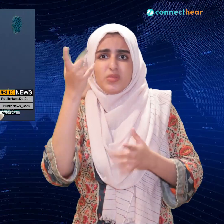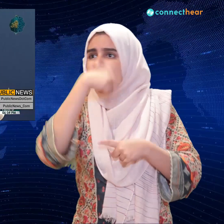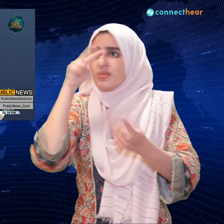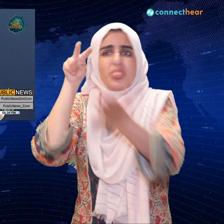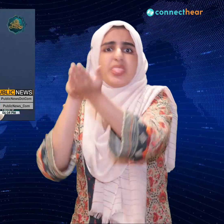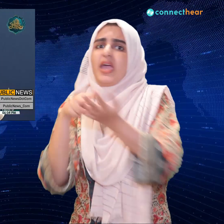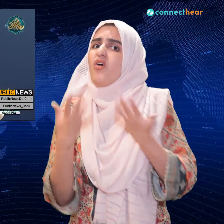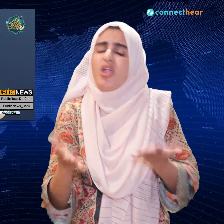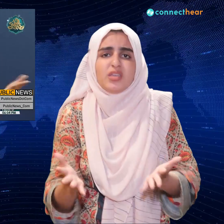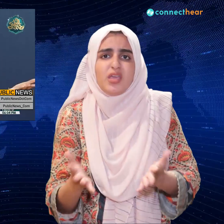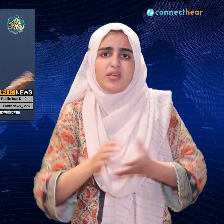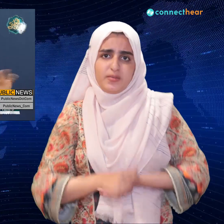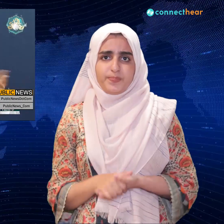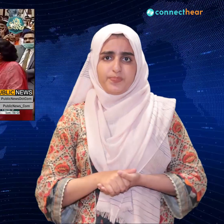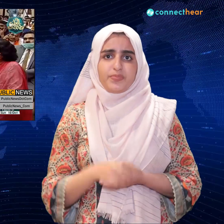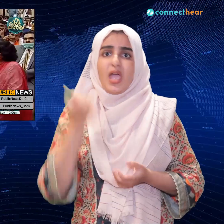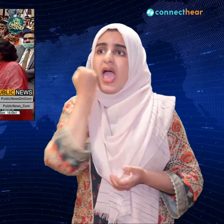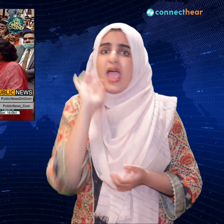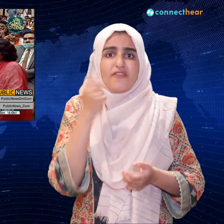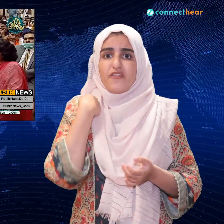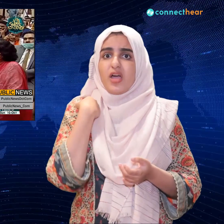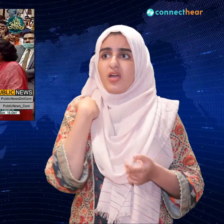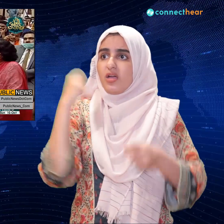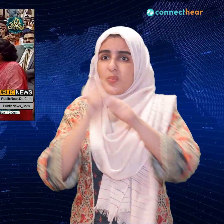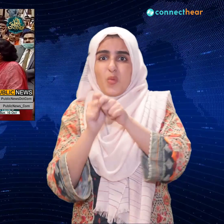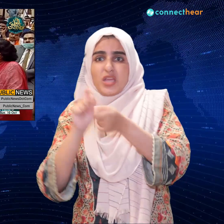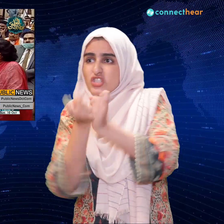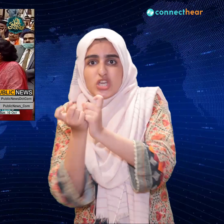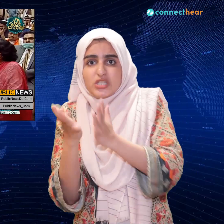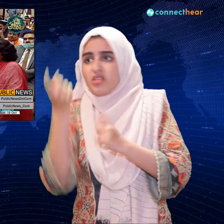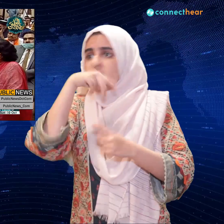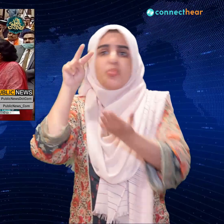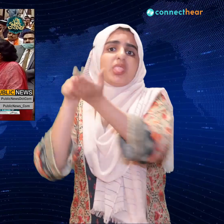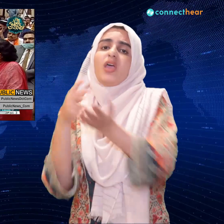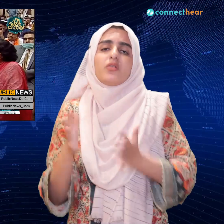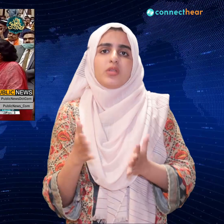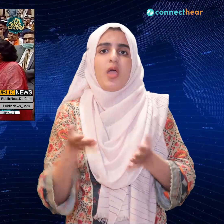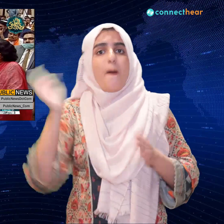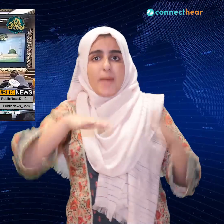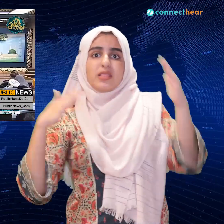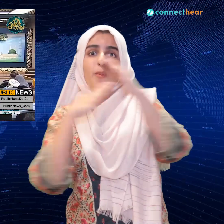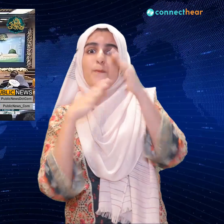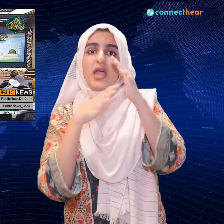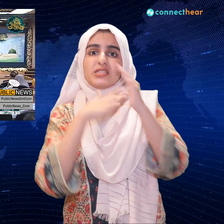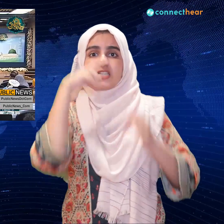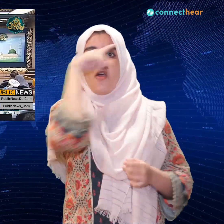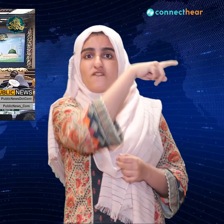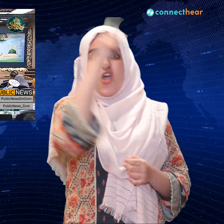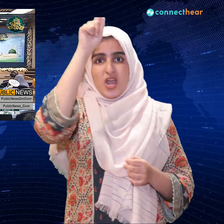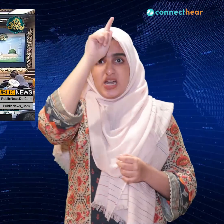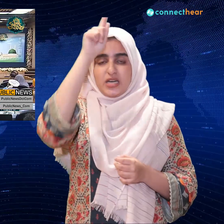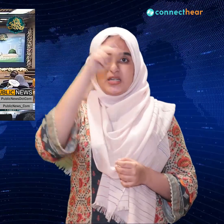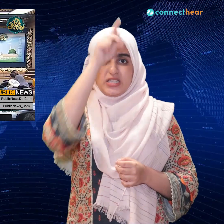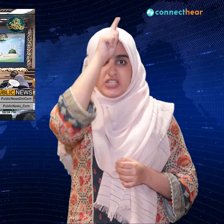ہے. اگر ہم یہ نہیں کریں گے تو لوگ. میں نے پھر جا کے پریزیڈنٹ اردوغان سے اس کا وہ جو